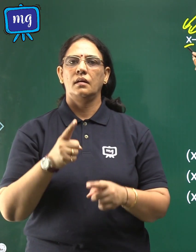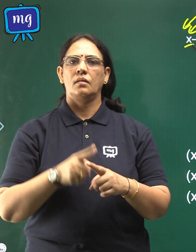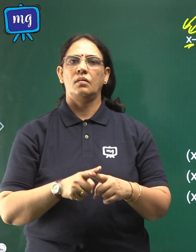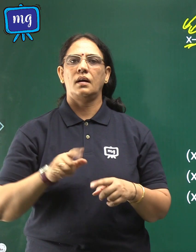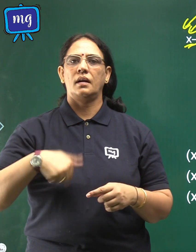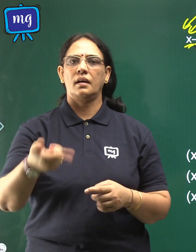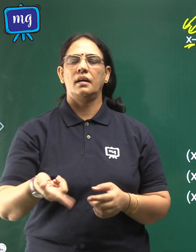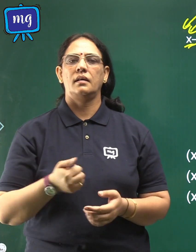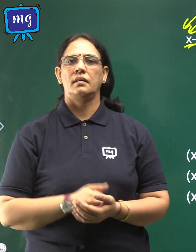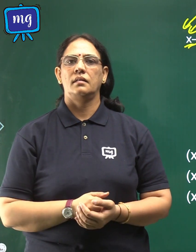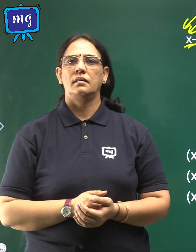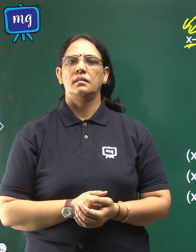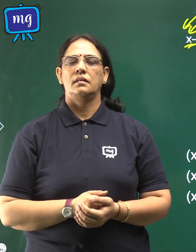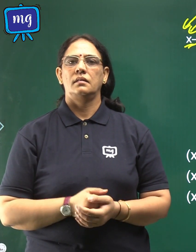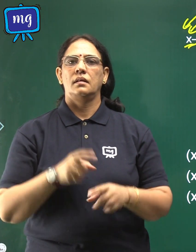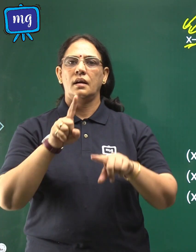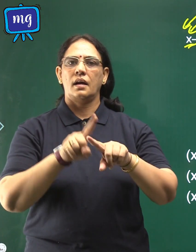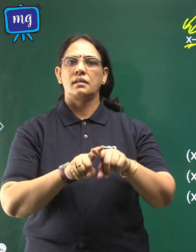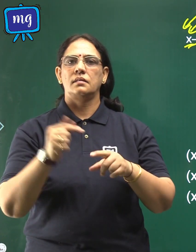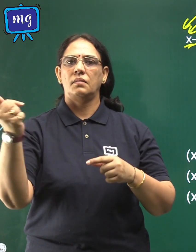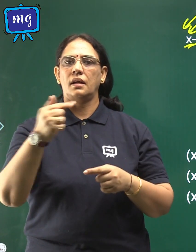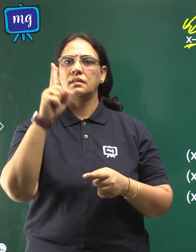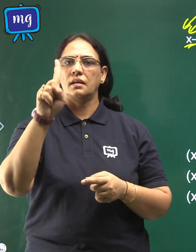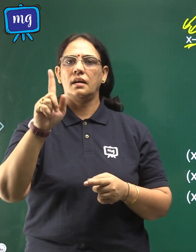करेंगे एक्स माइनस एक से,